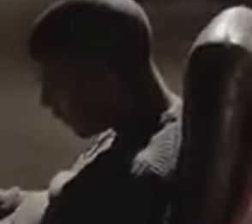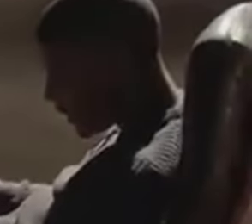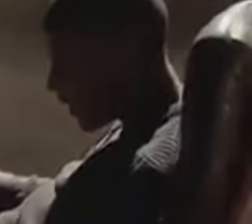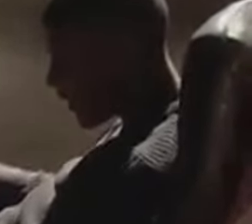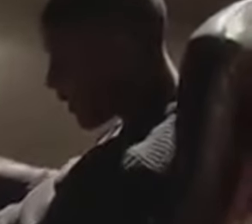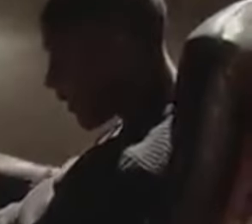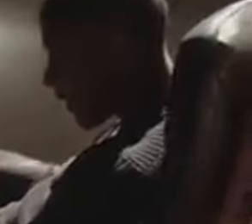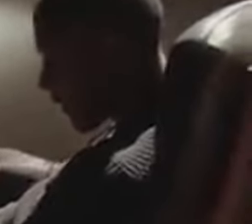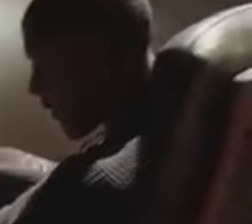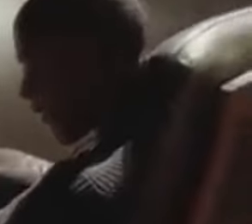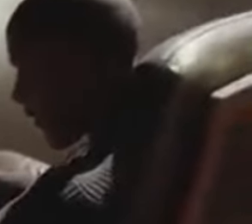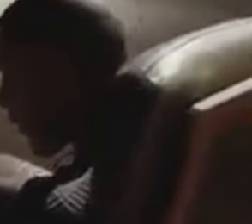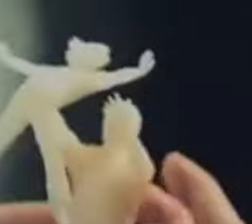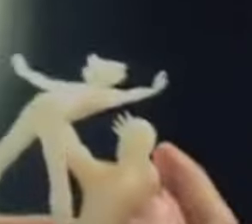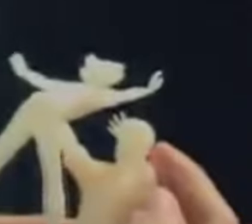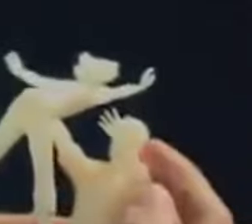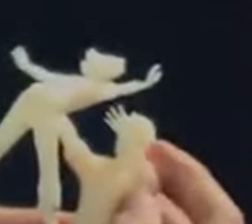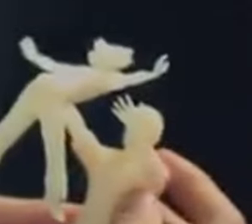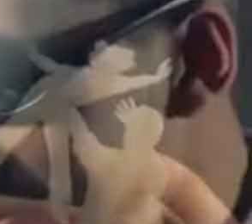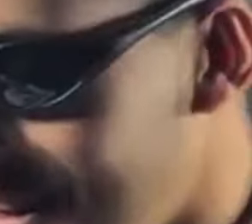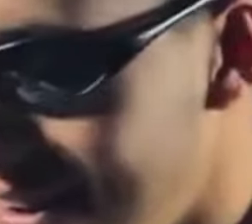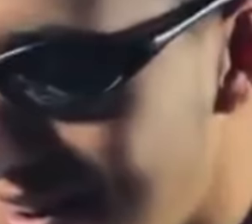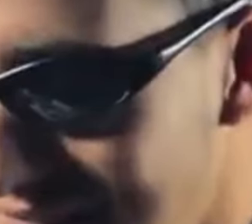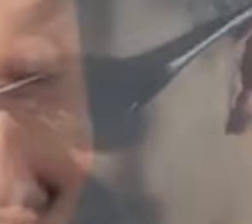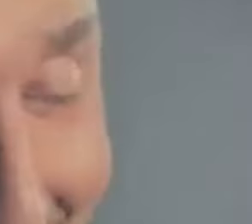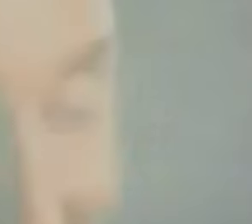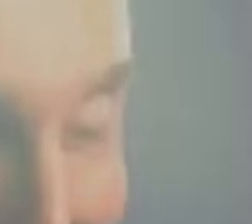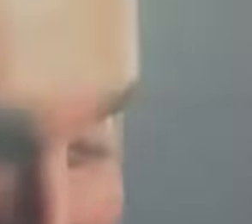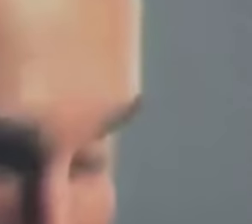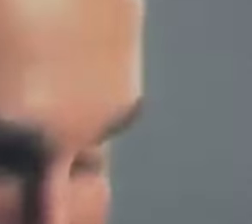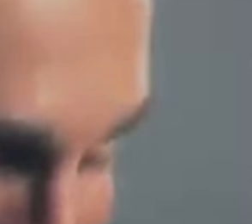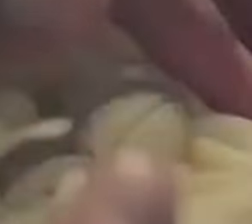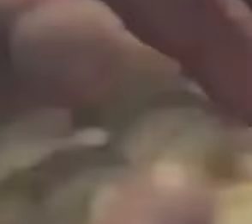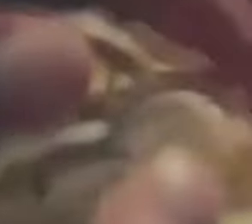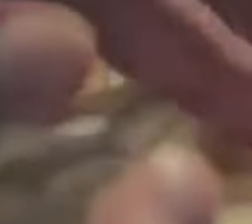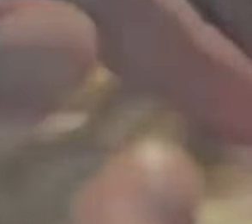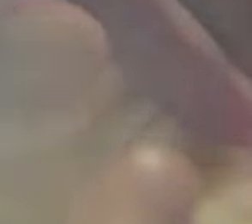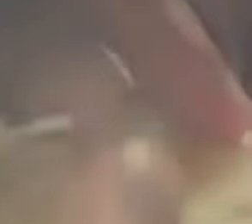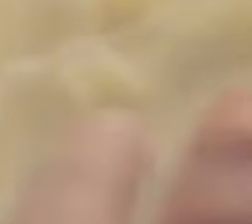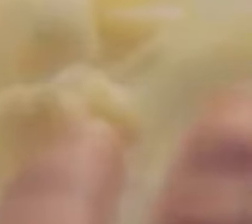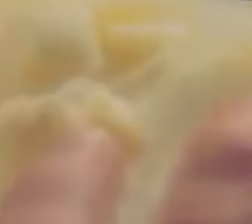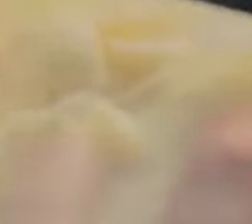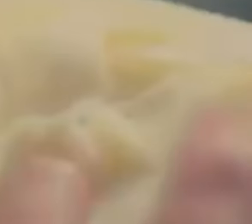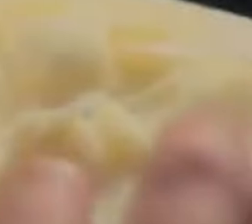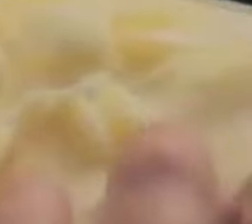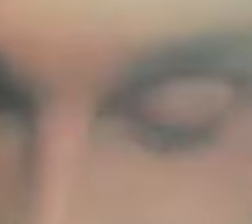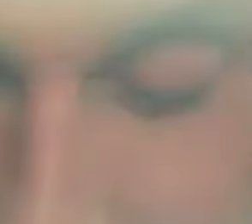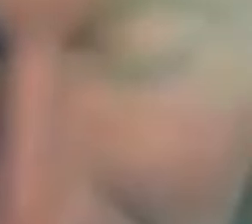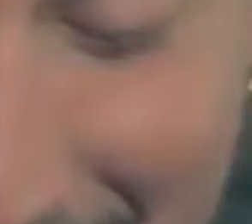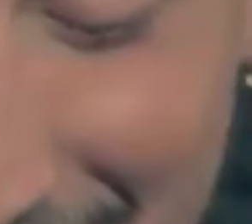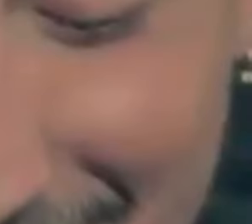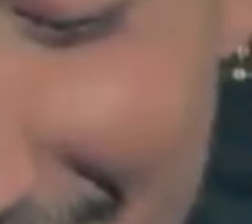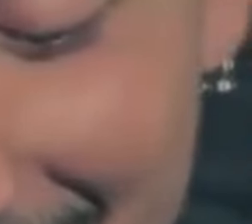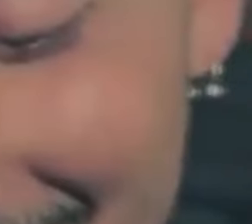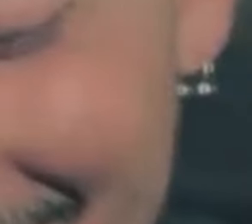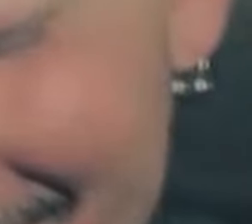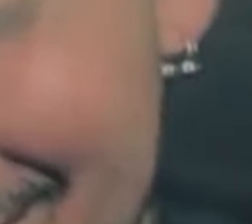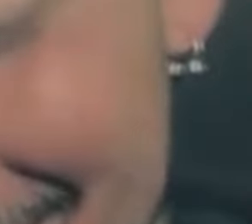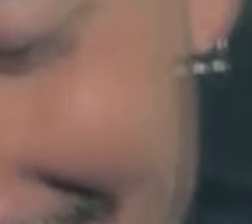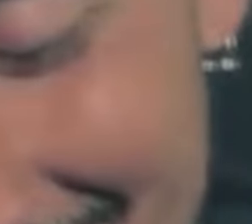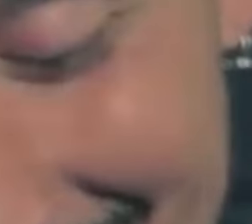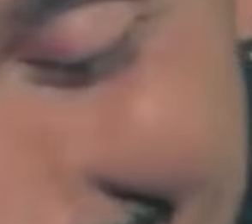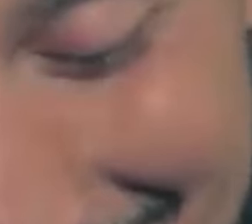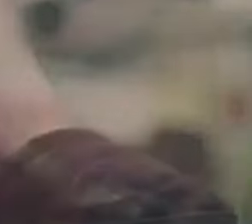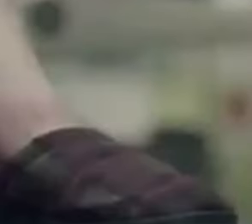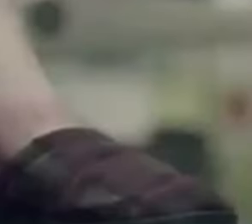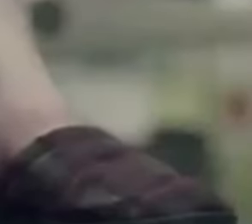Se valorize, se elogie, se critique. Faça isso, ou alguém irá fazer